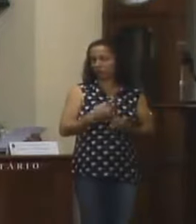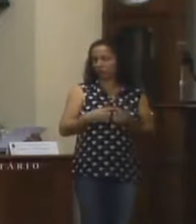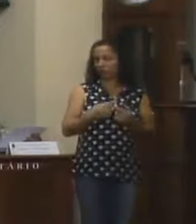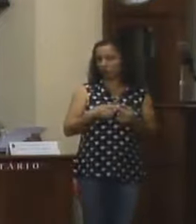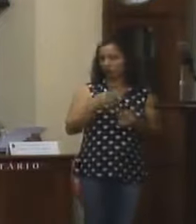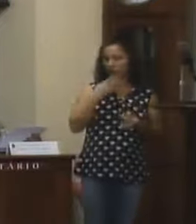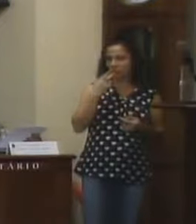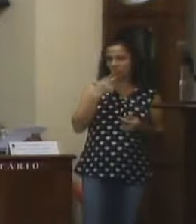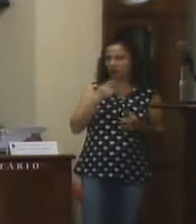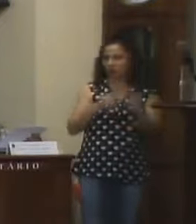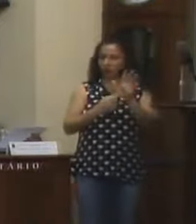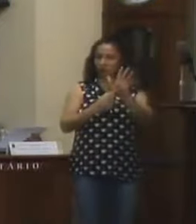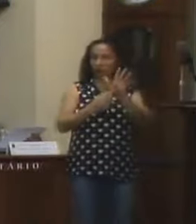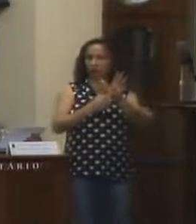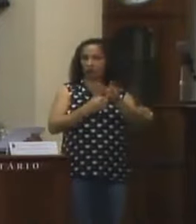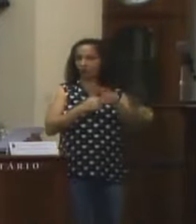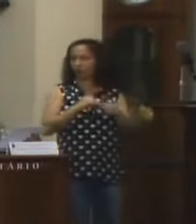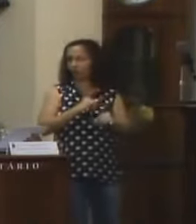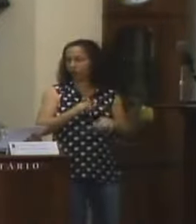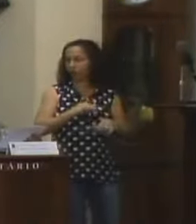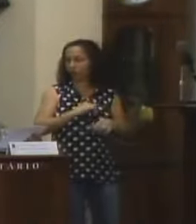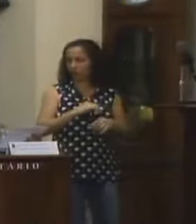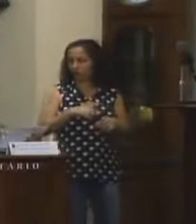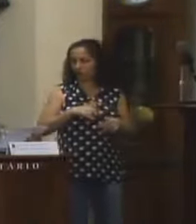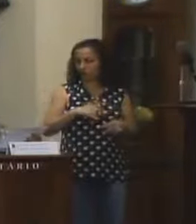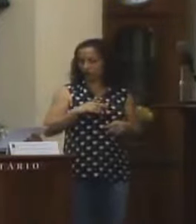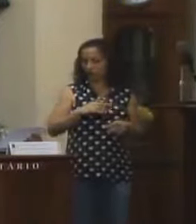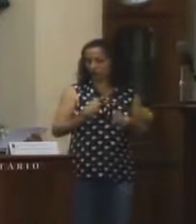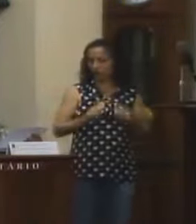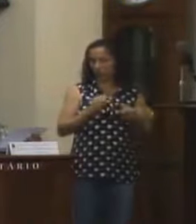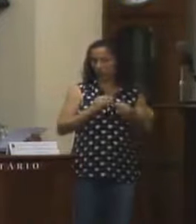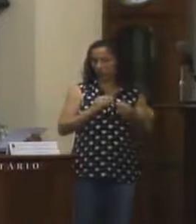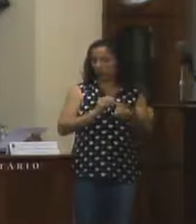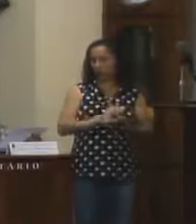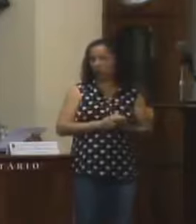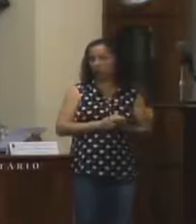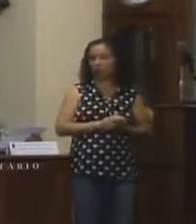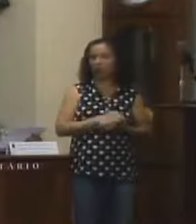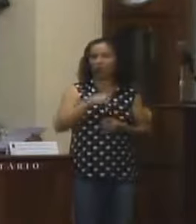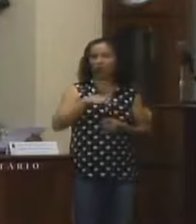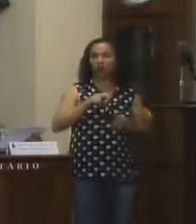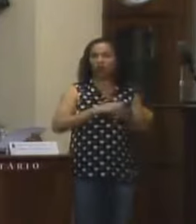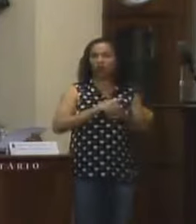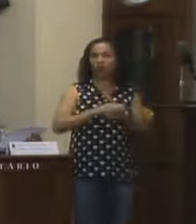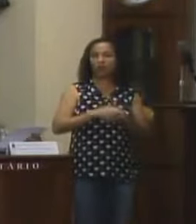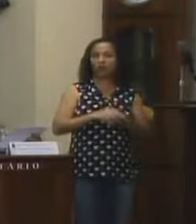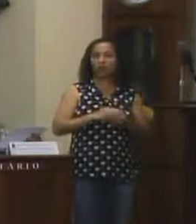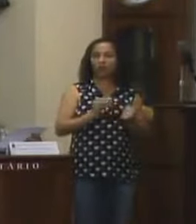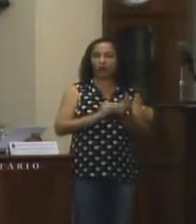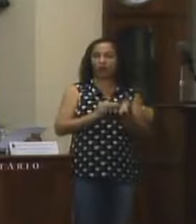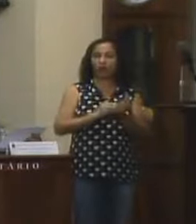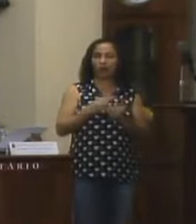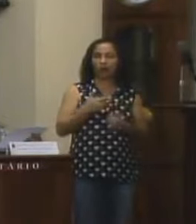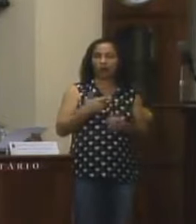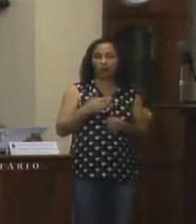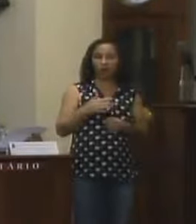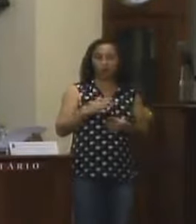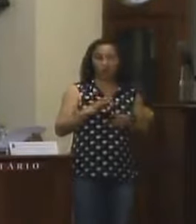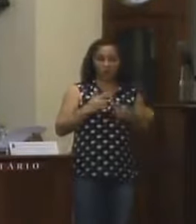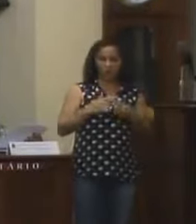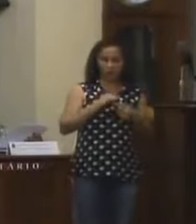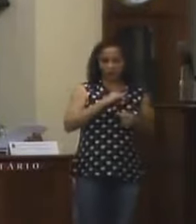justificativa, apresentada, afirma que vem tentando há tempo o retorno do ML para o município de Valença. A falta desse serviço traz inúmeros transtornos